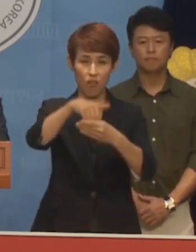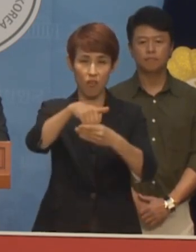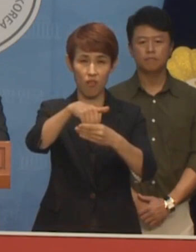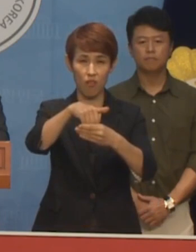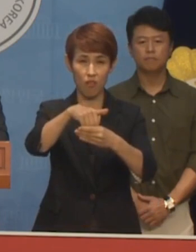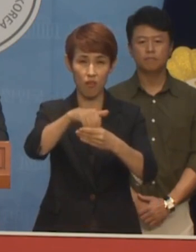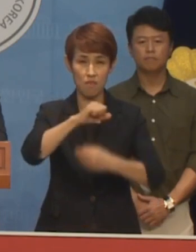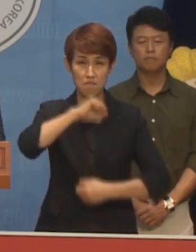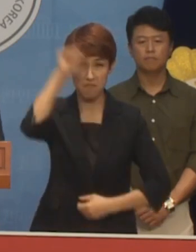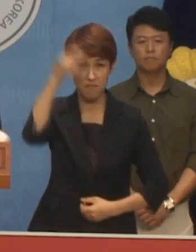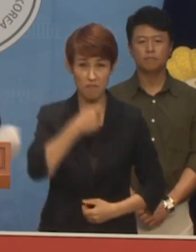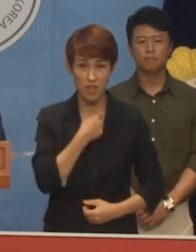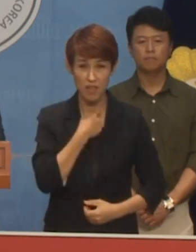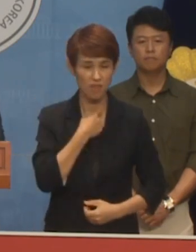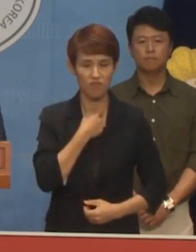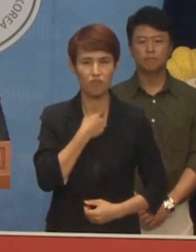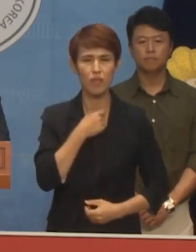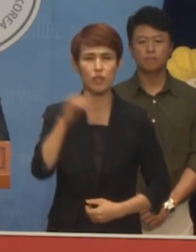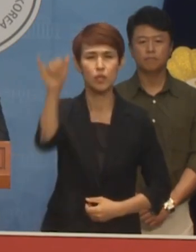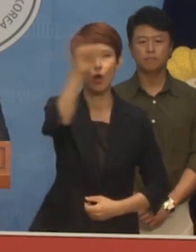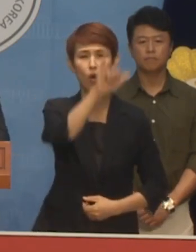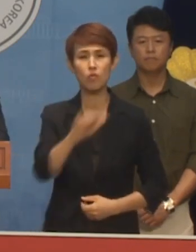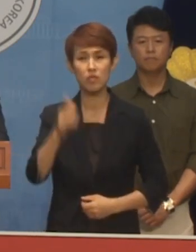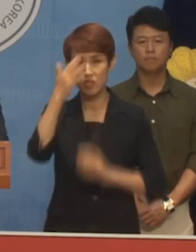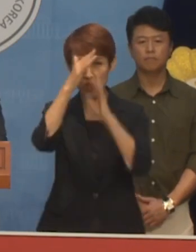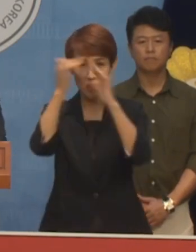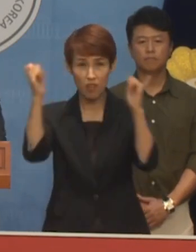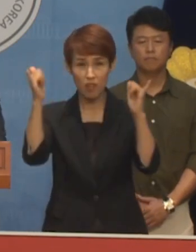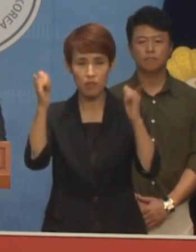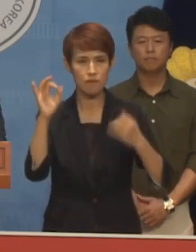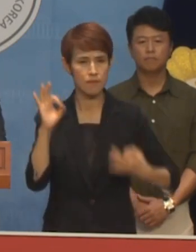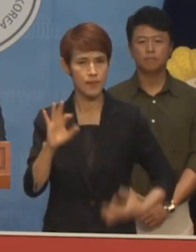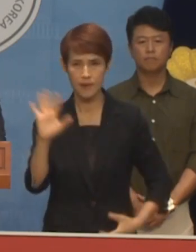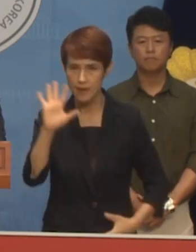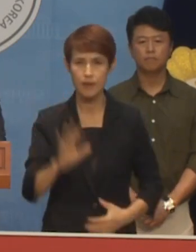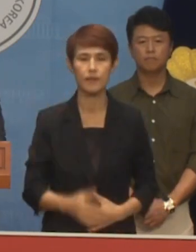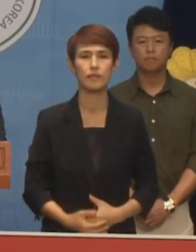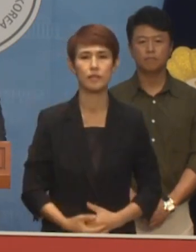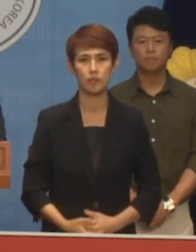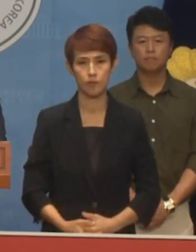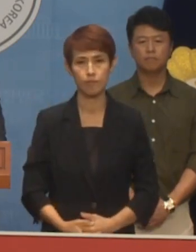마음이라면 전국 청년 당원들이 절대 좌시하지 않을 것입니다.